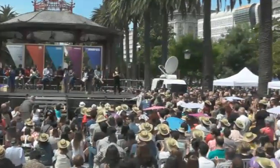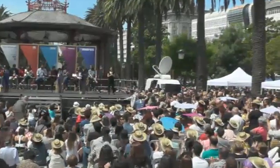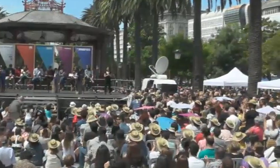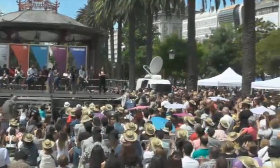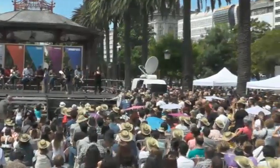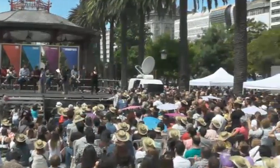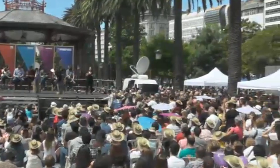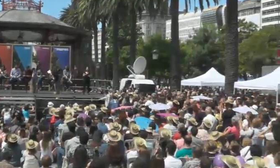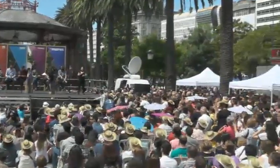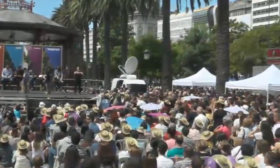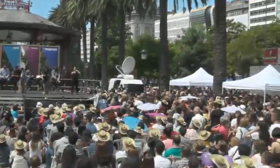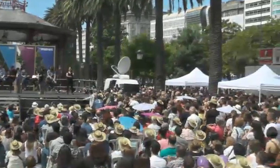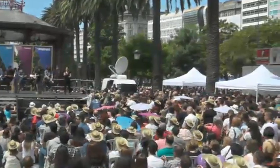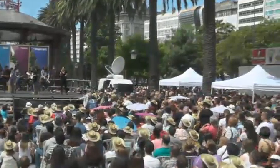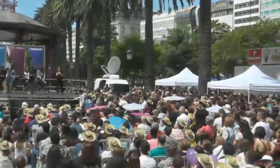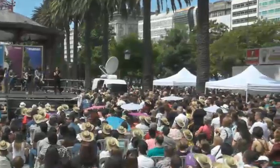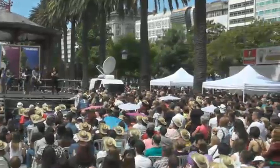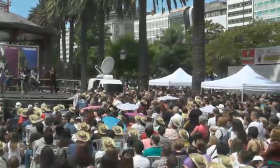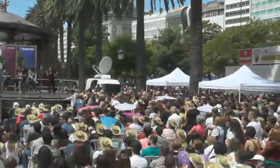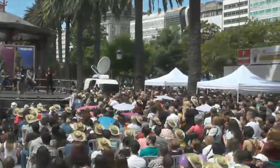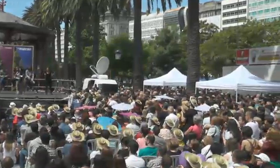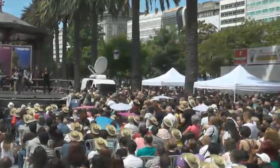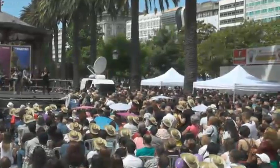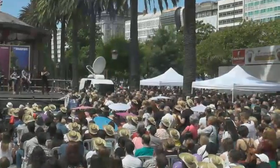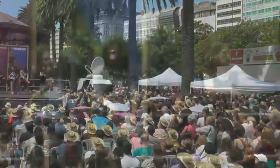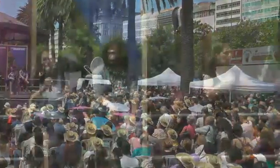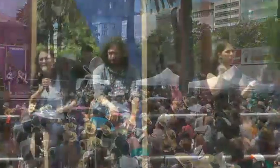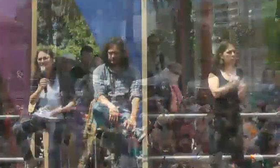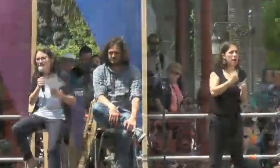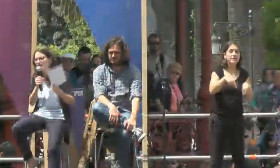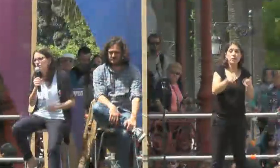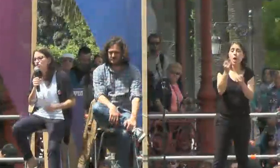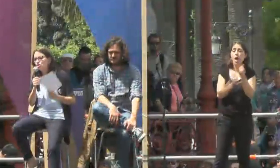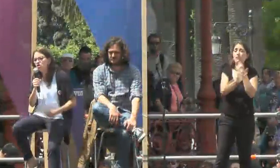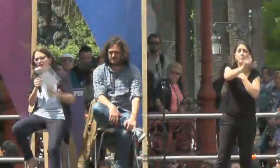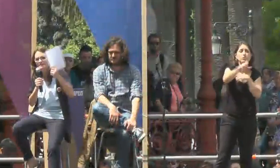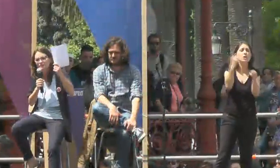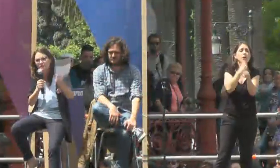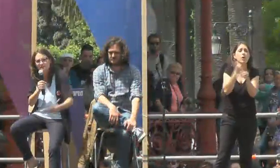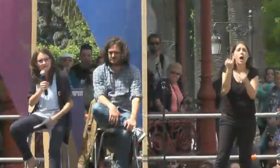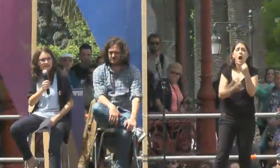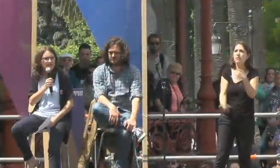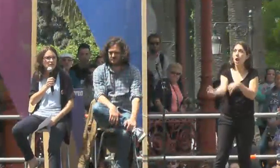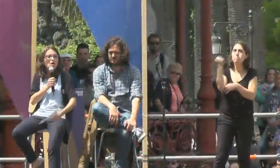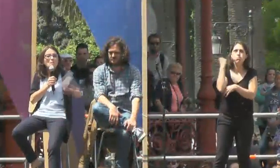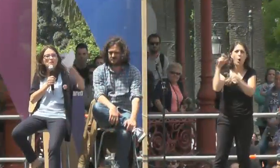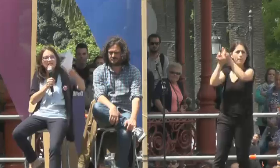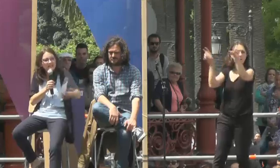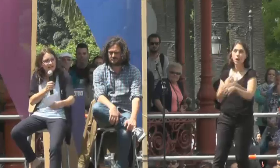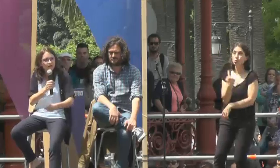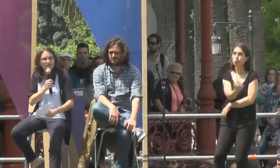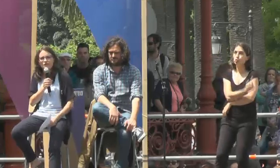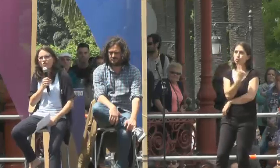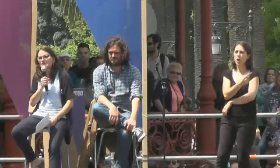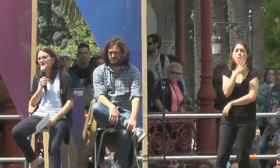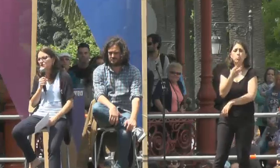¿Qué es la reforma laboral? La reforma laboral es una manera de situar al trabajador solo frente al poder del empresario, porque niega